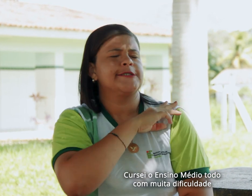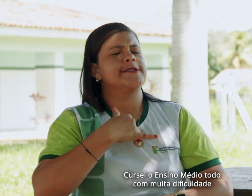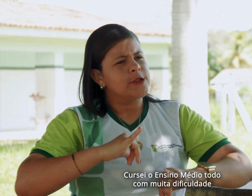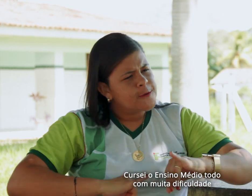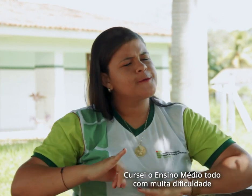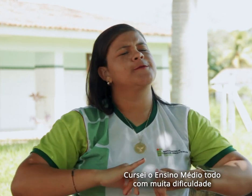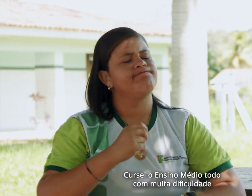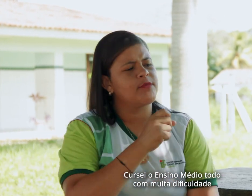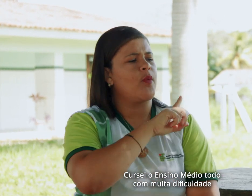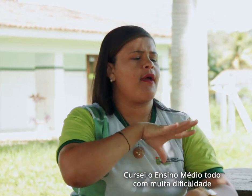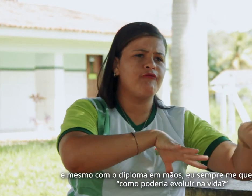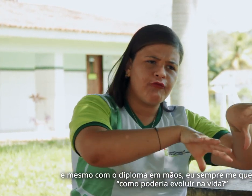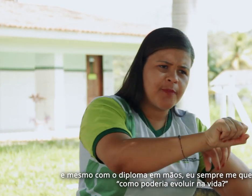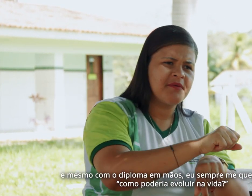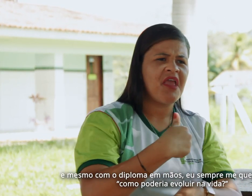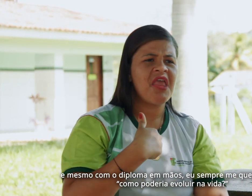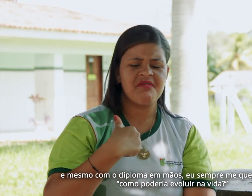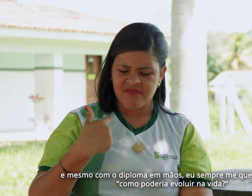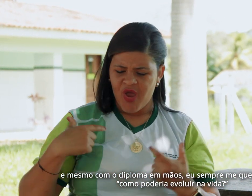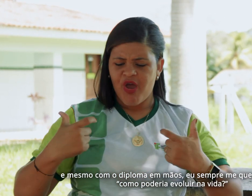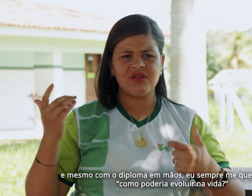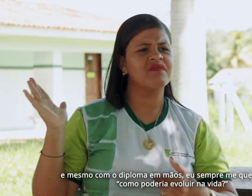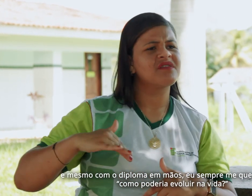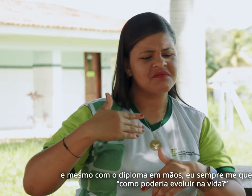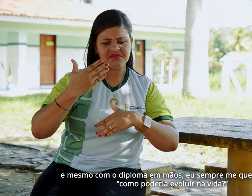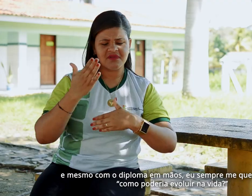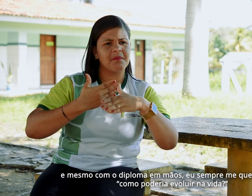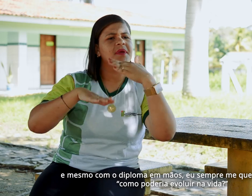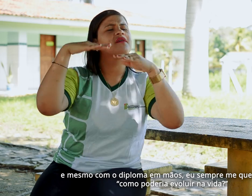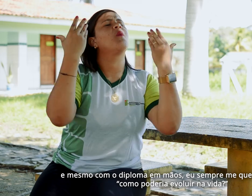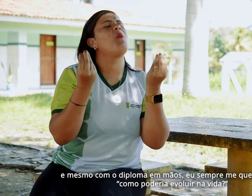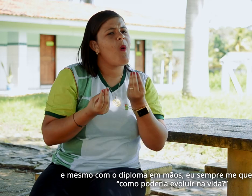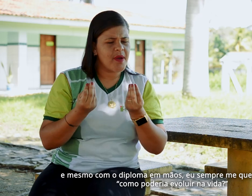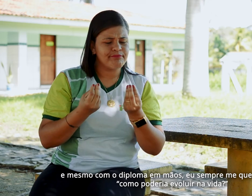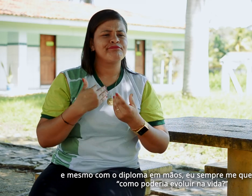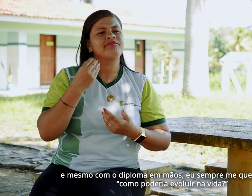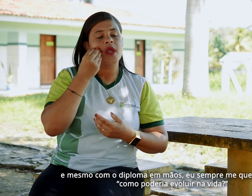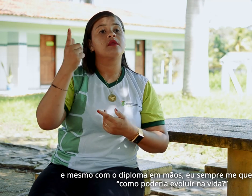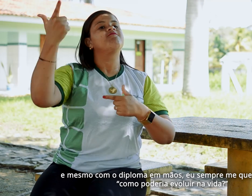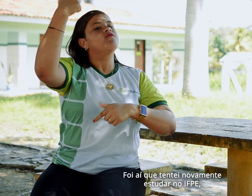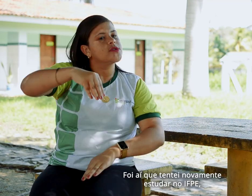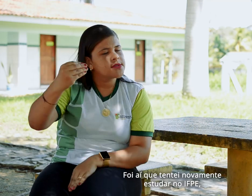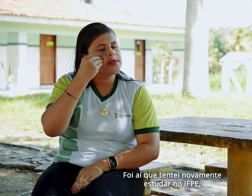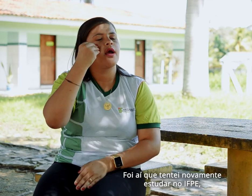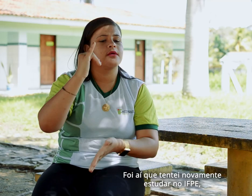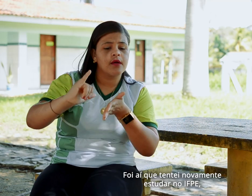todo com muita dificuldade e, mesmo com o diploma em mãos, eu sempre me questionava como eu poderia evoluir na vida. Foi aí que tentei